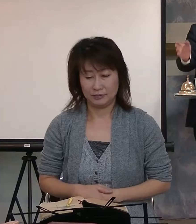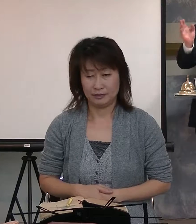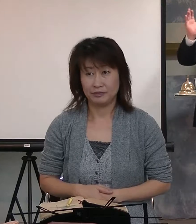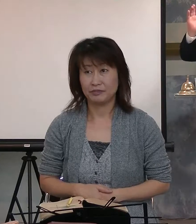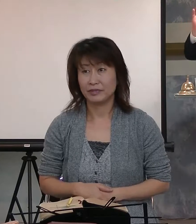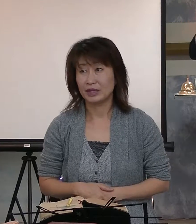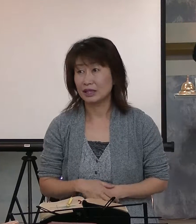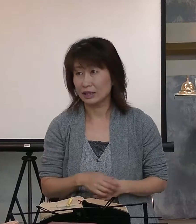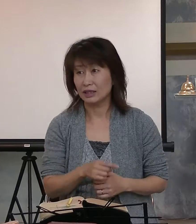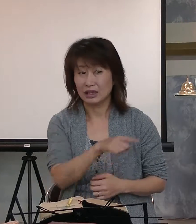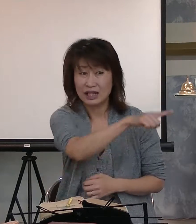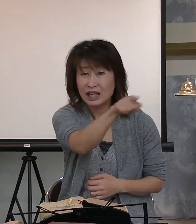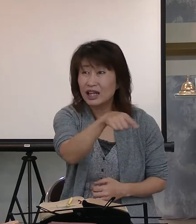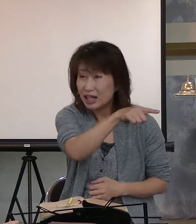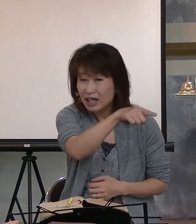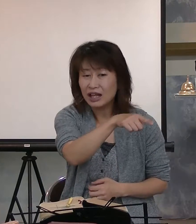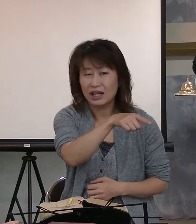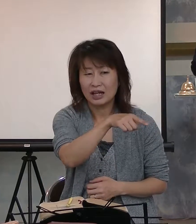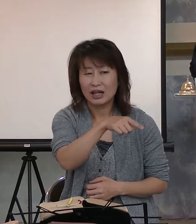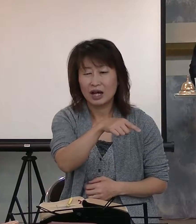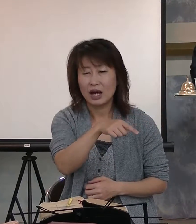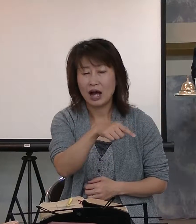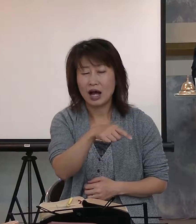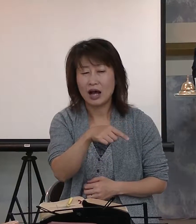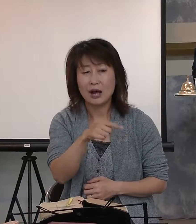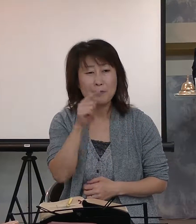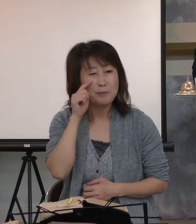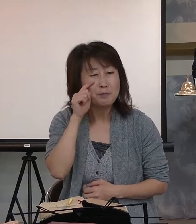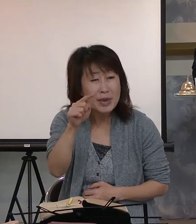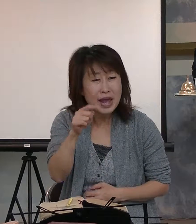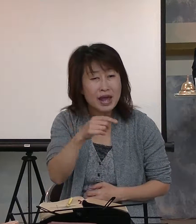彼らは目に見える形、